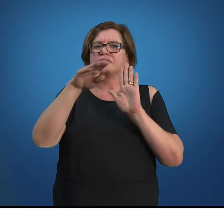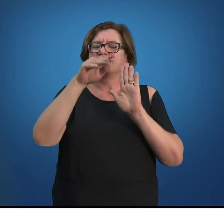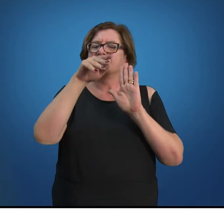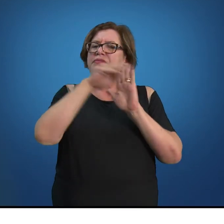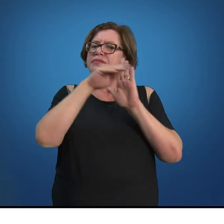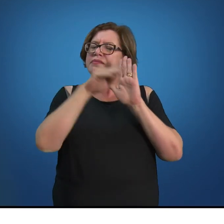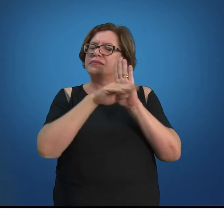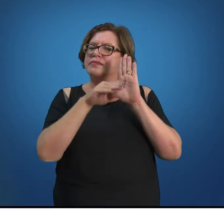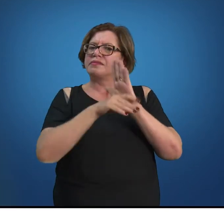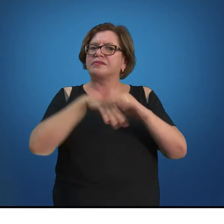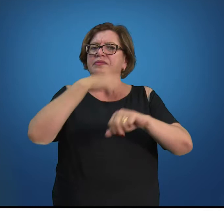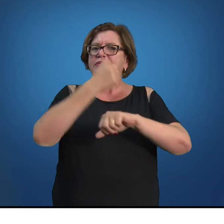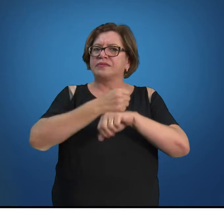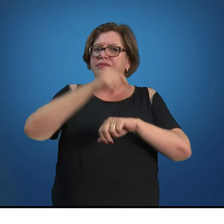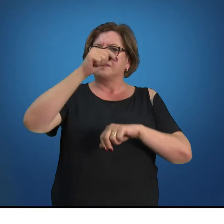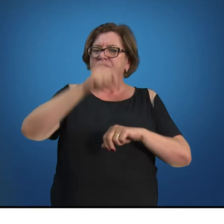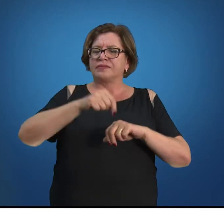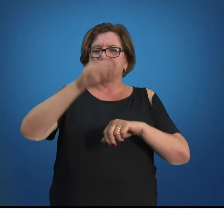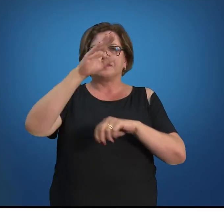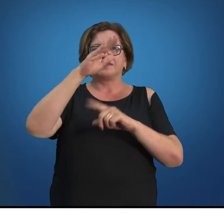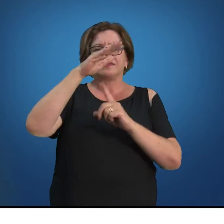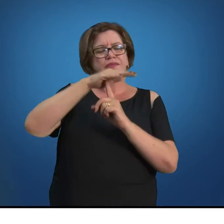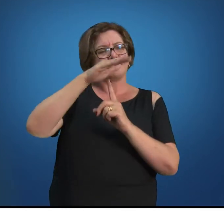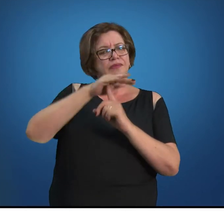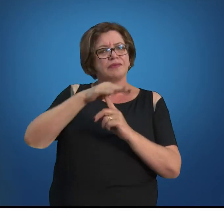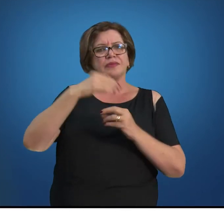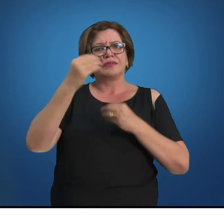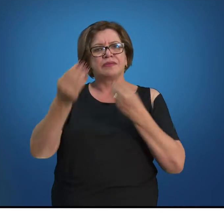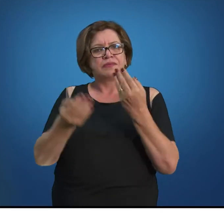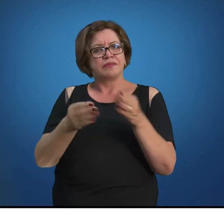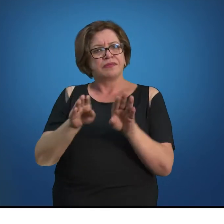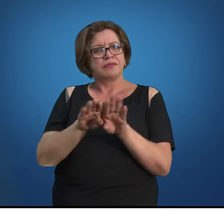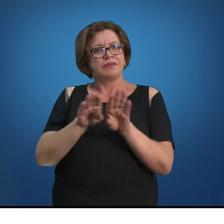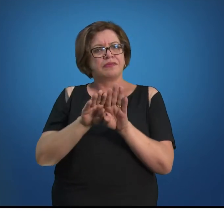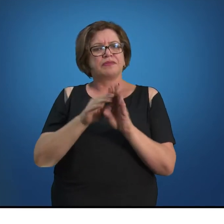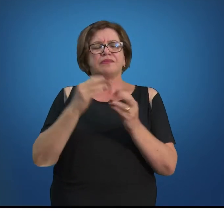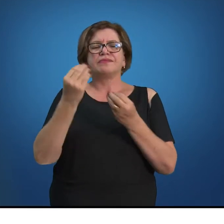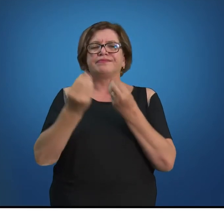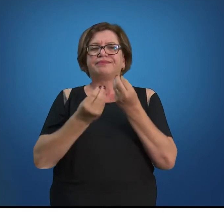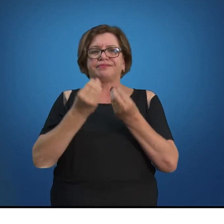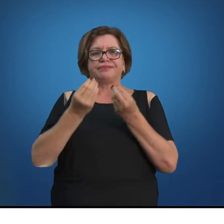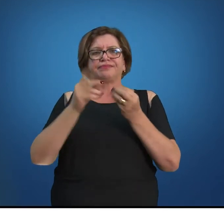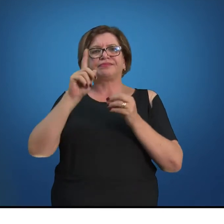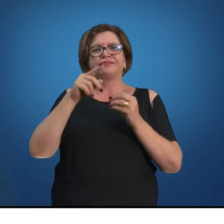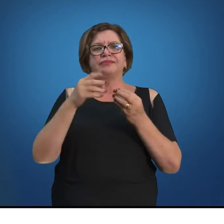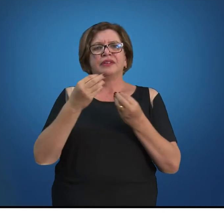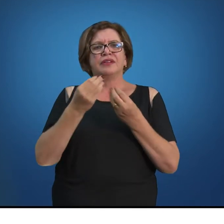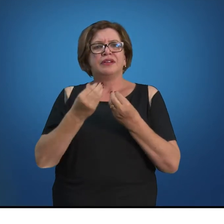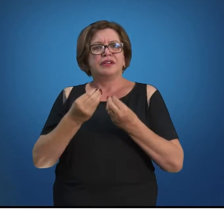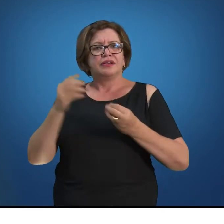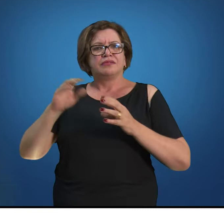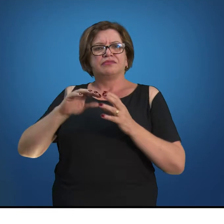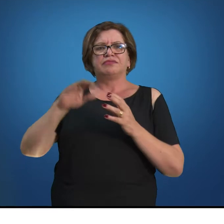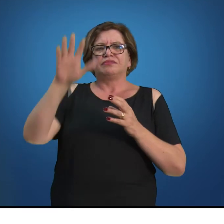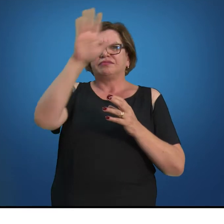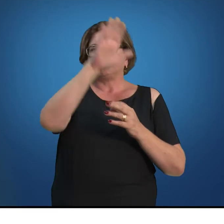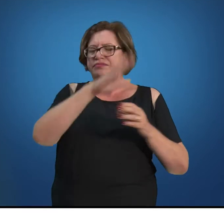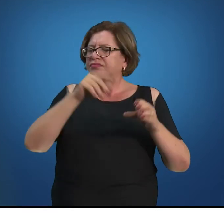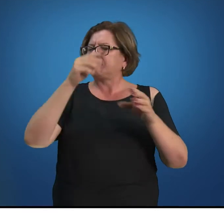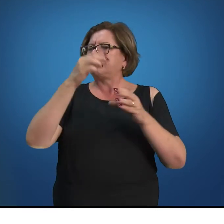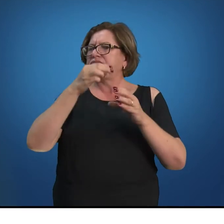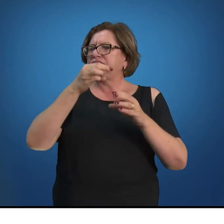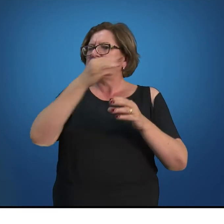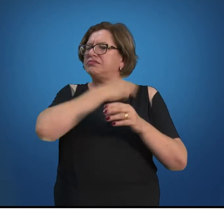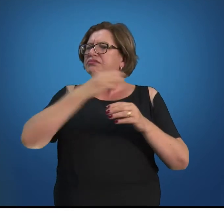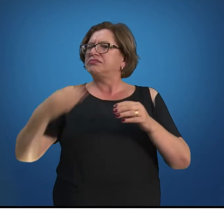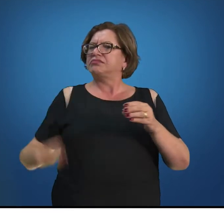diretor pelo Paraná Cidade, também previsto e muito reforçado para todo o país pelo Ministério das